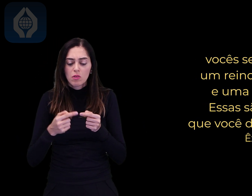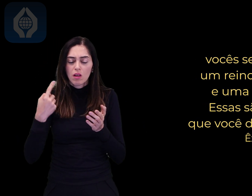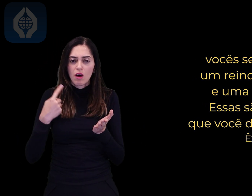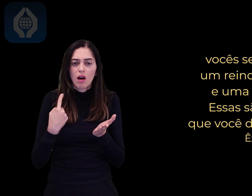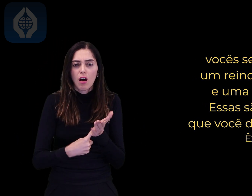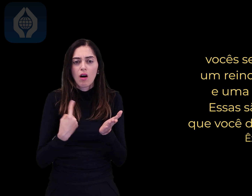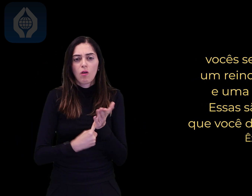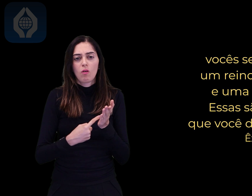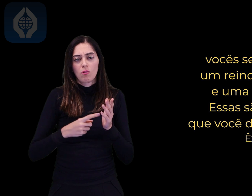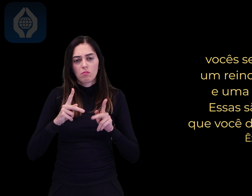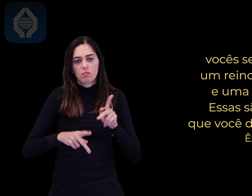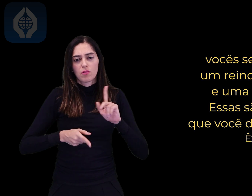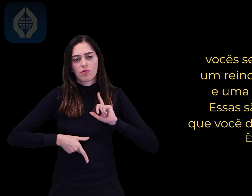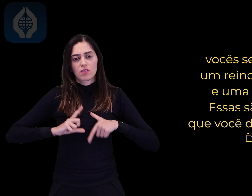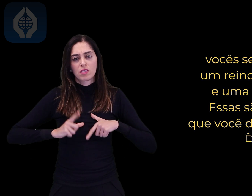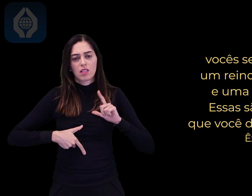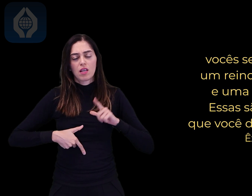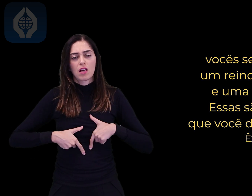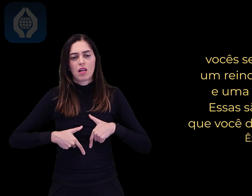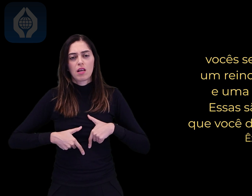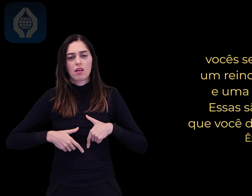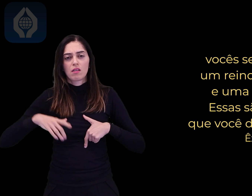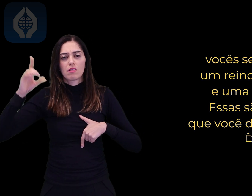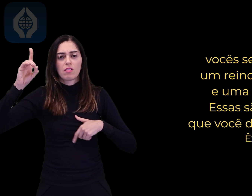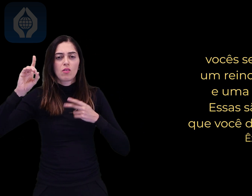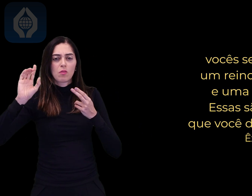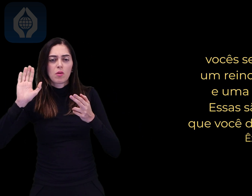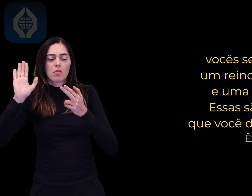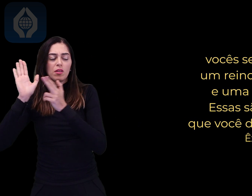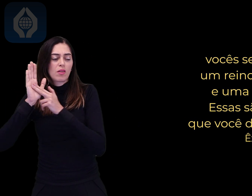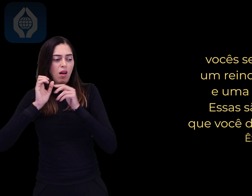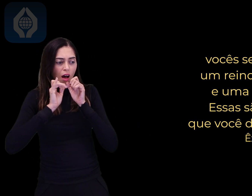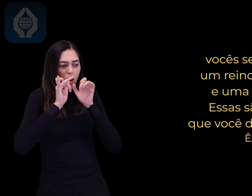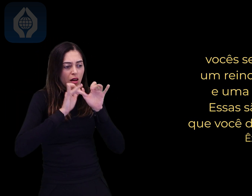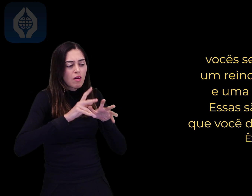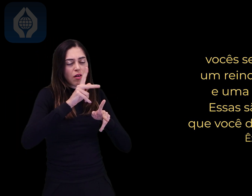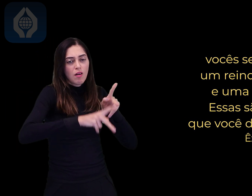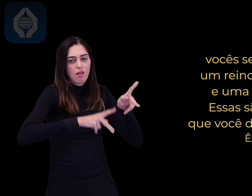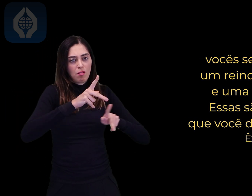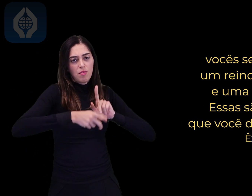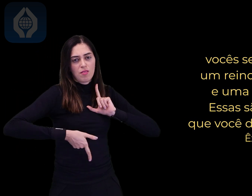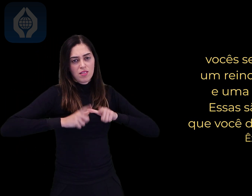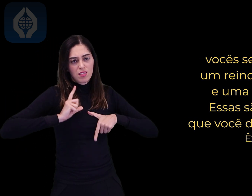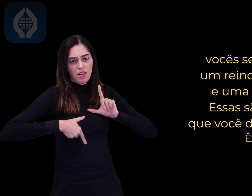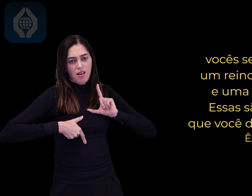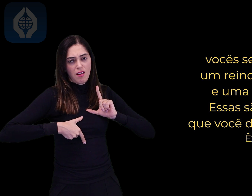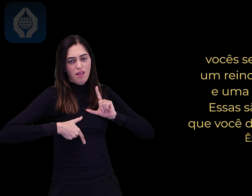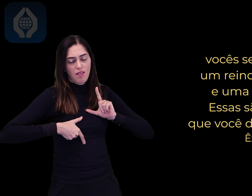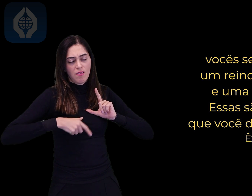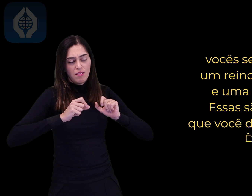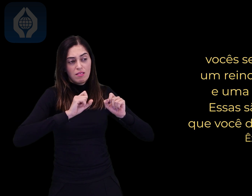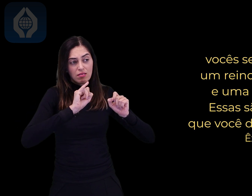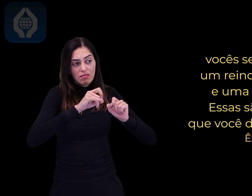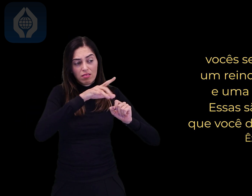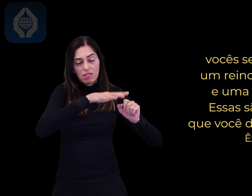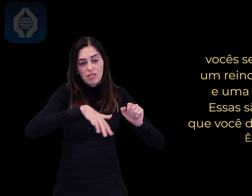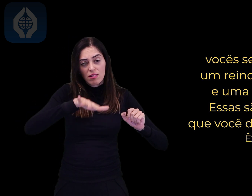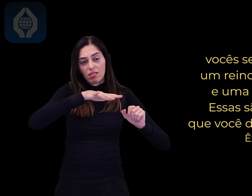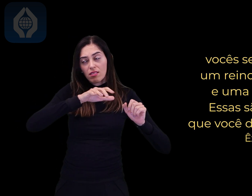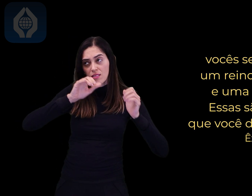prometeu abençoar os israelitas se eles lhe obedecessem perfeitamente. Se eles fizessem tudo o que o Senhor lhes